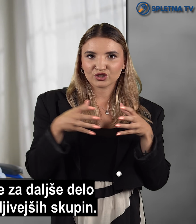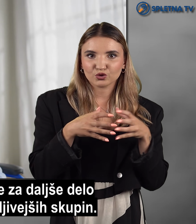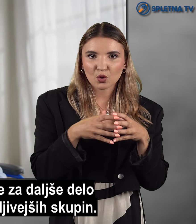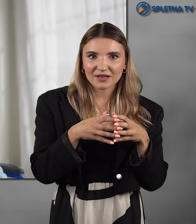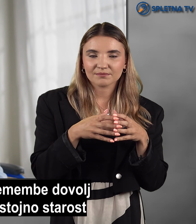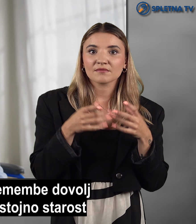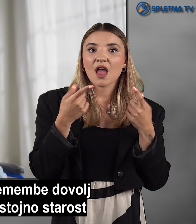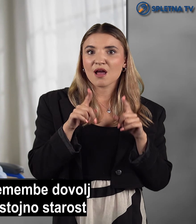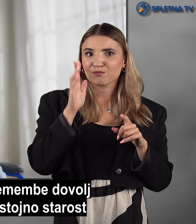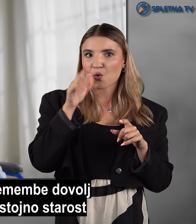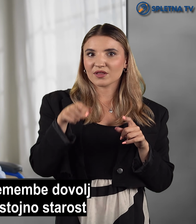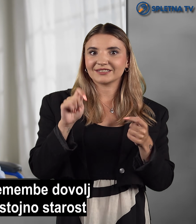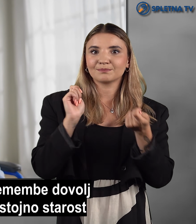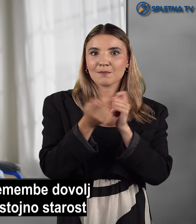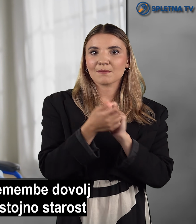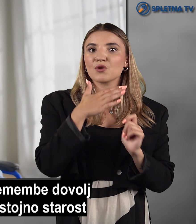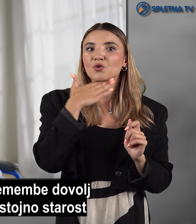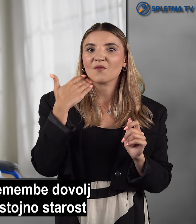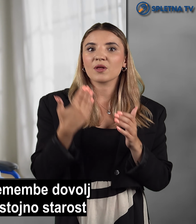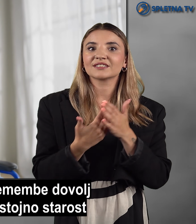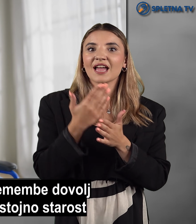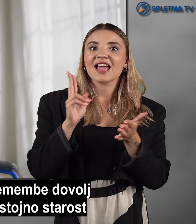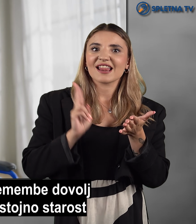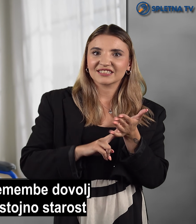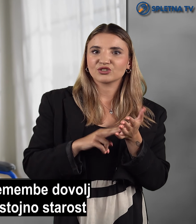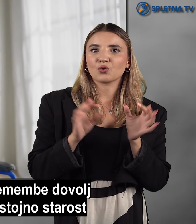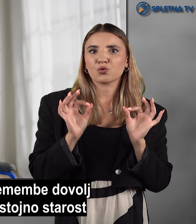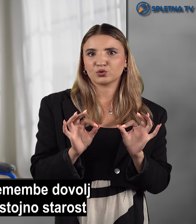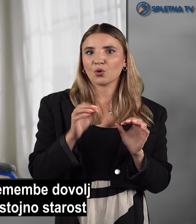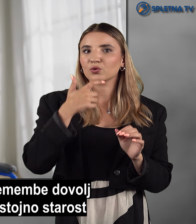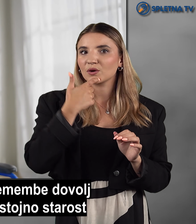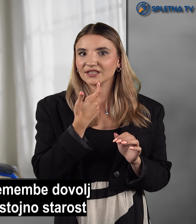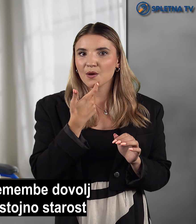najranljivejših skupin. Ali bodo te spremembe dovolj za resnično